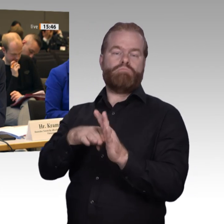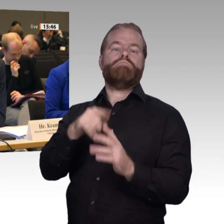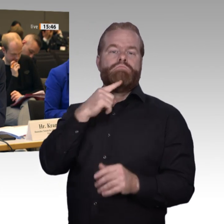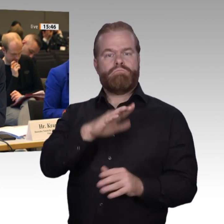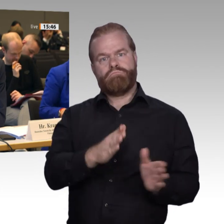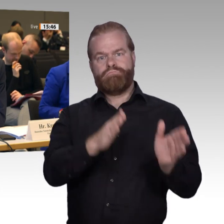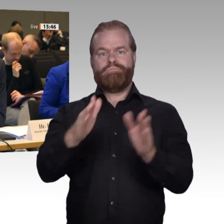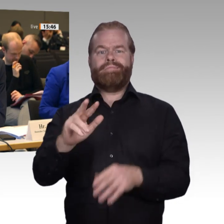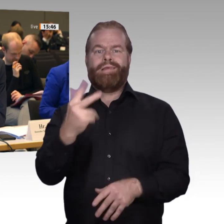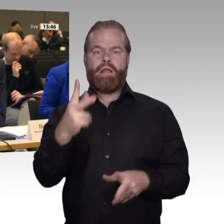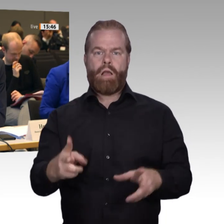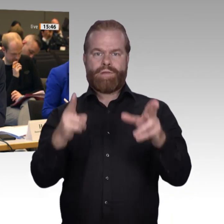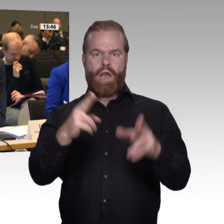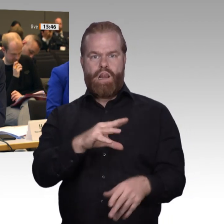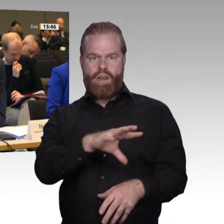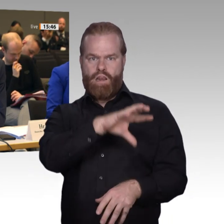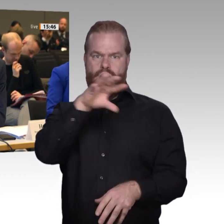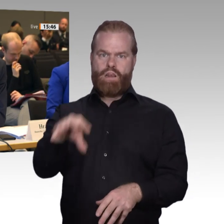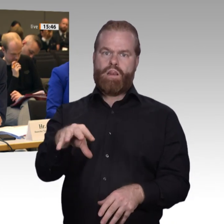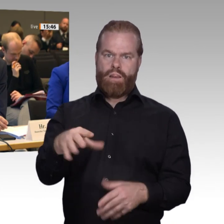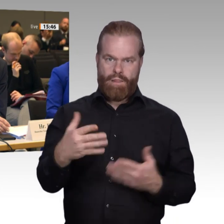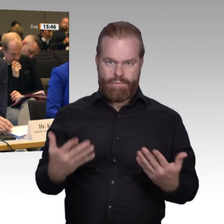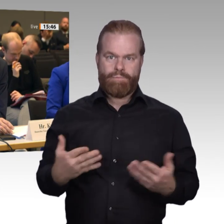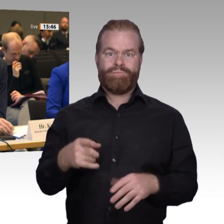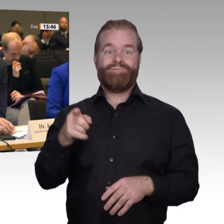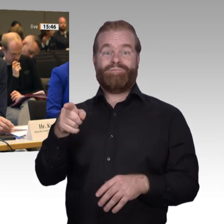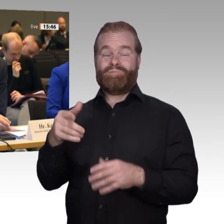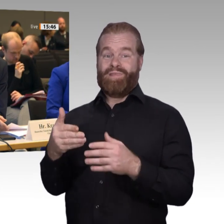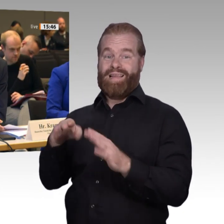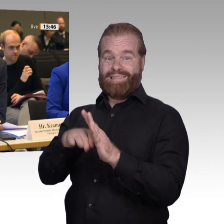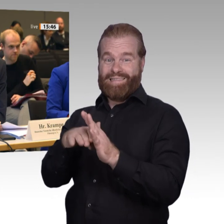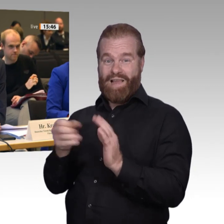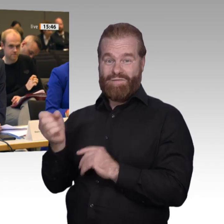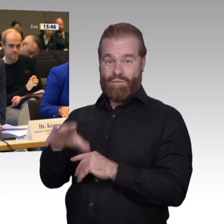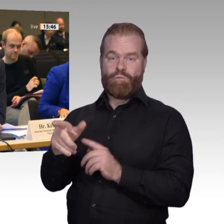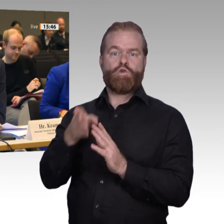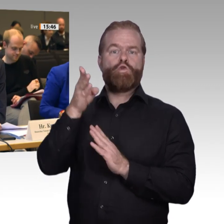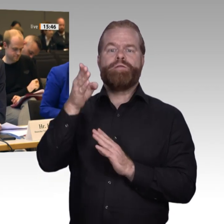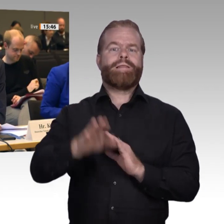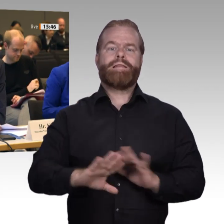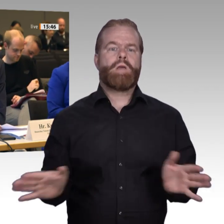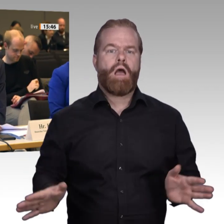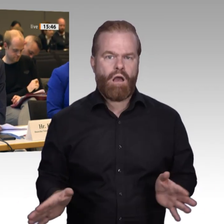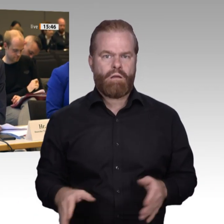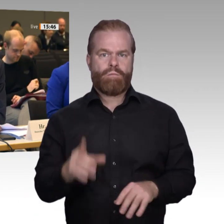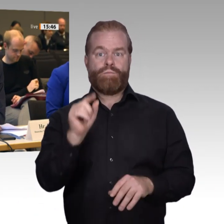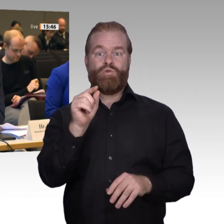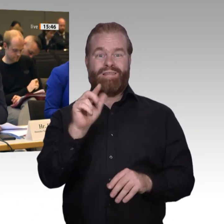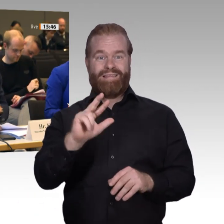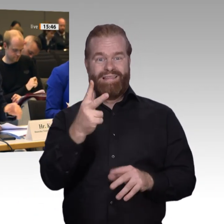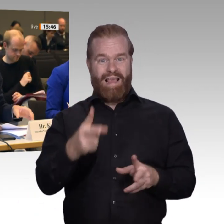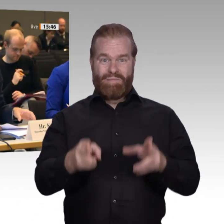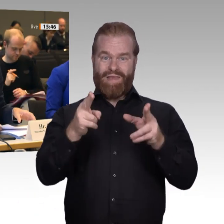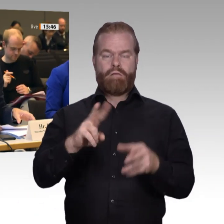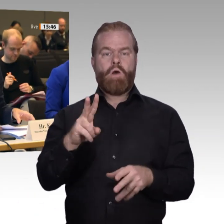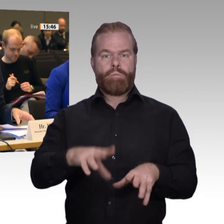finanziell getragen, das vierte Kapitel vom Bund. Von daher hier ist auch eine Entlastung der Kommunen zu erwarten, die ich